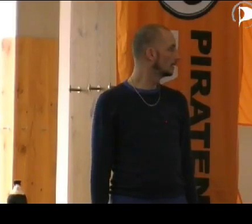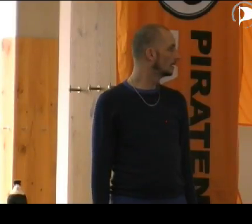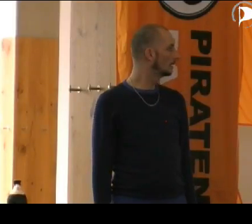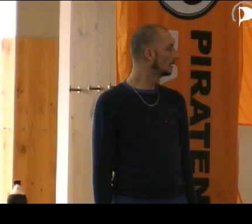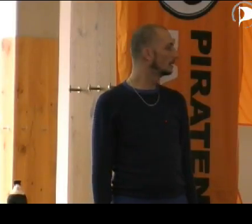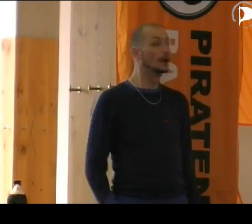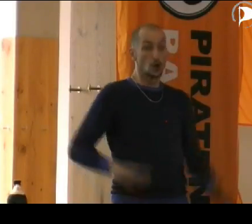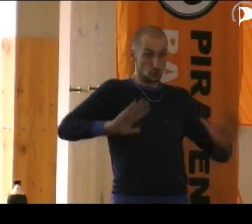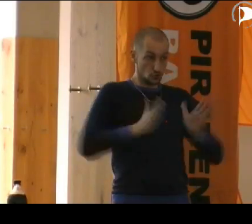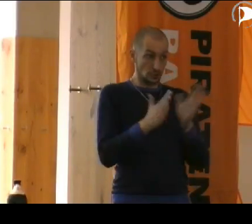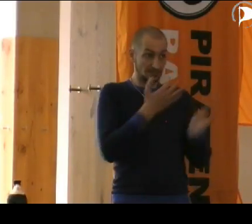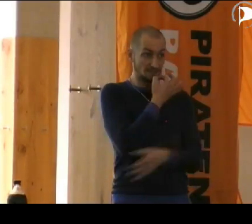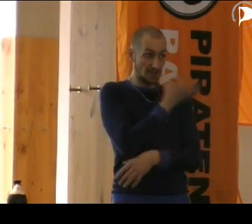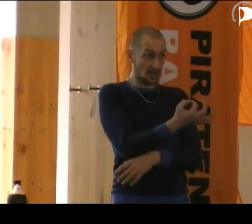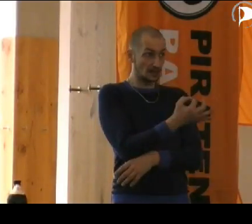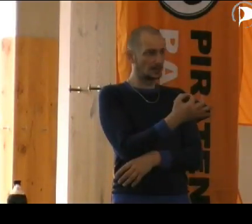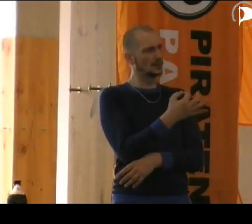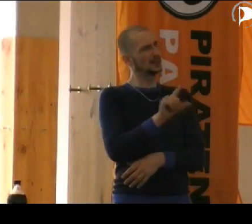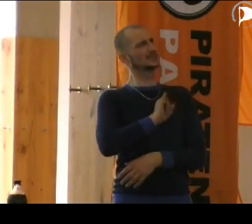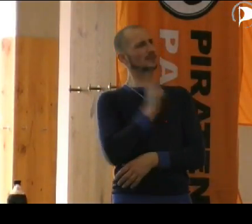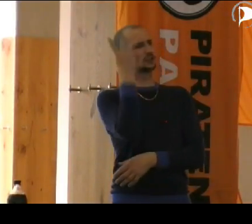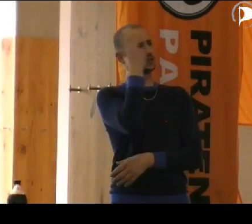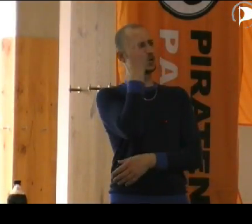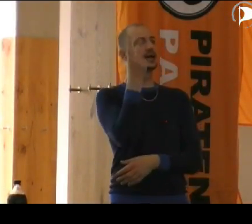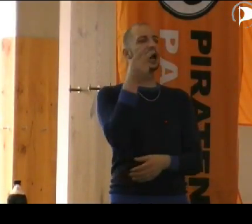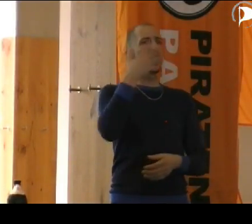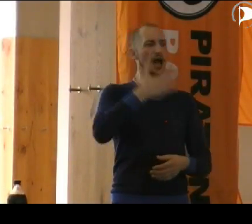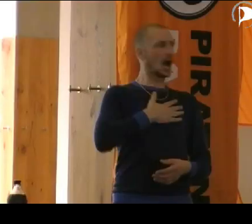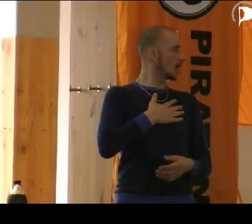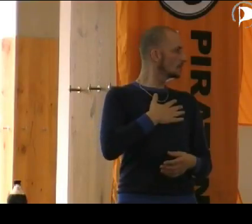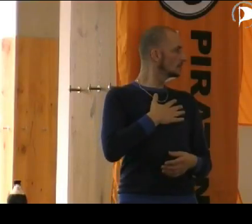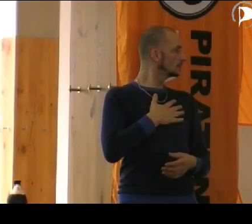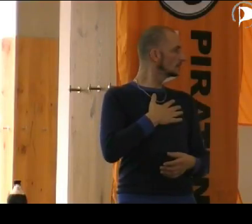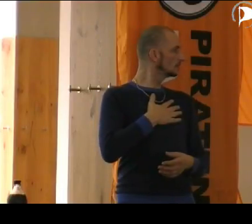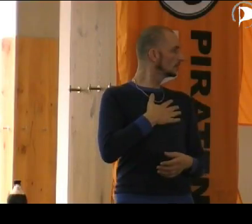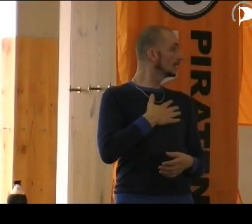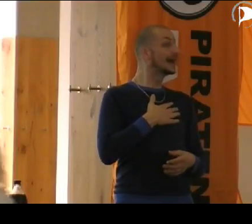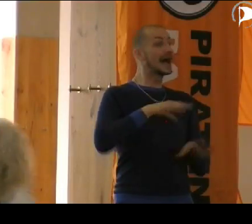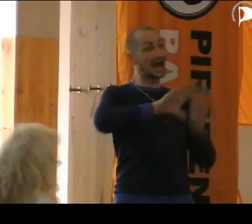im kunstmarkt haben in der gesamtleistung